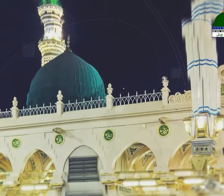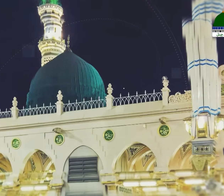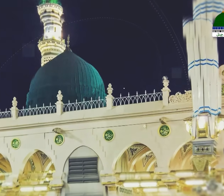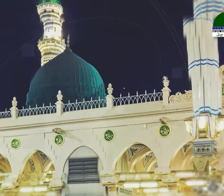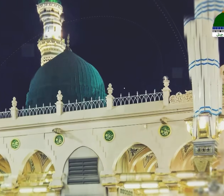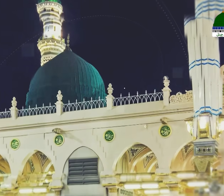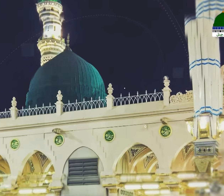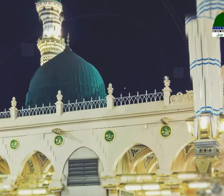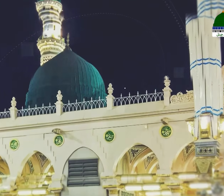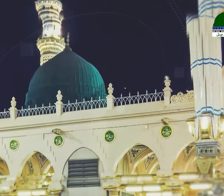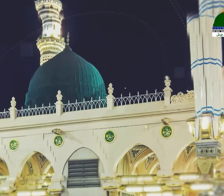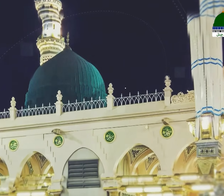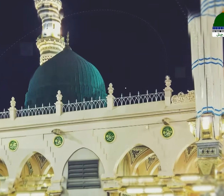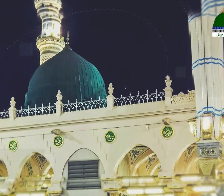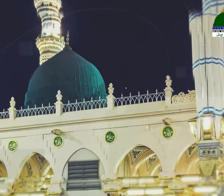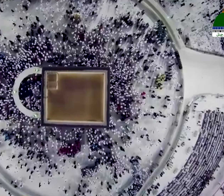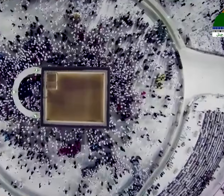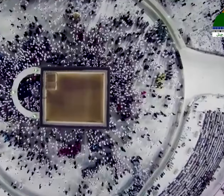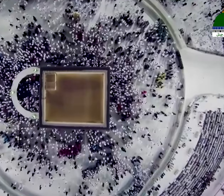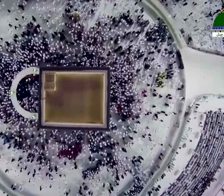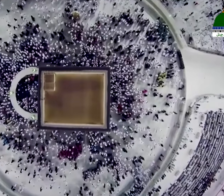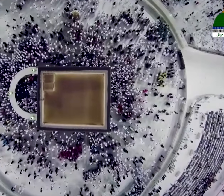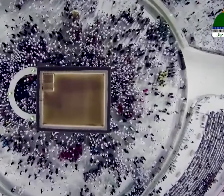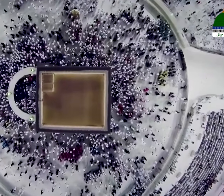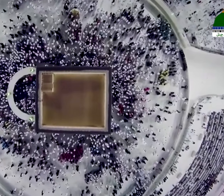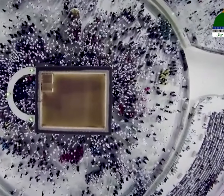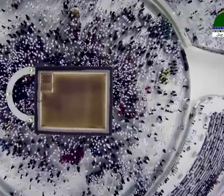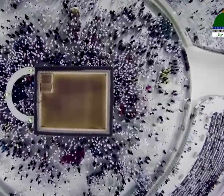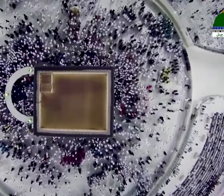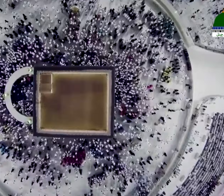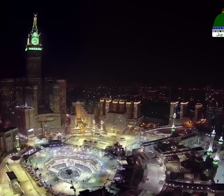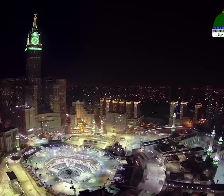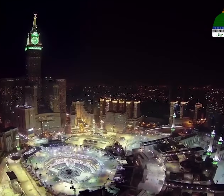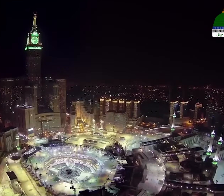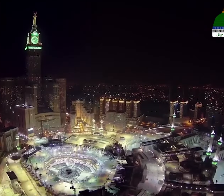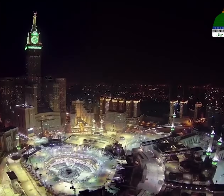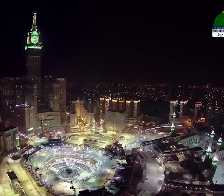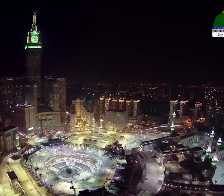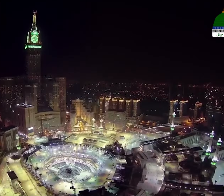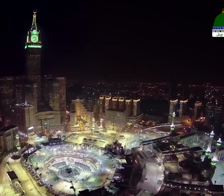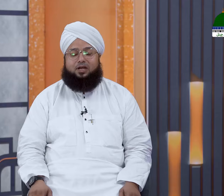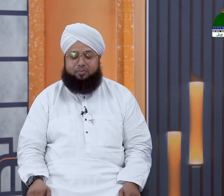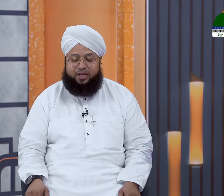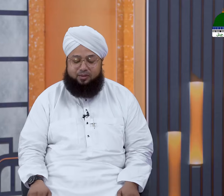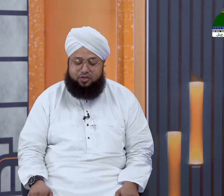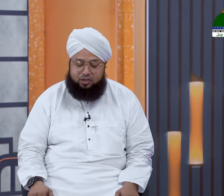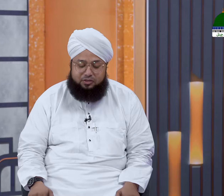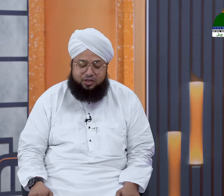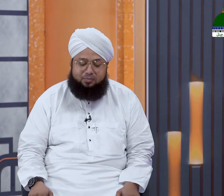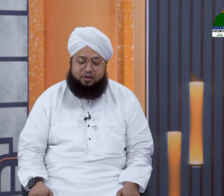علی سید الانبیاء والمرسلین، اما بعد فاعوذ باللہ من الشیطان الرجیم، بسم اللہ الرحمن الرحیم۔ نبی اکرم صلی اللہ علیہ وسلم کا